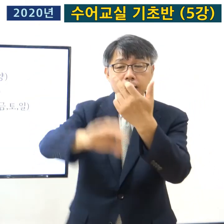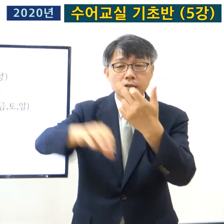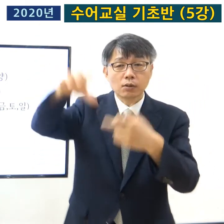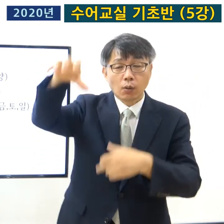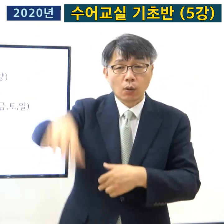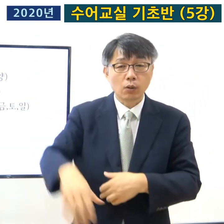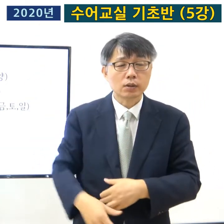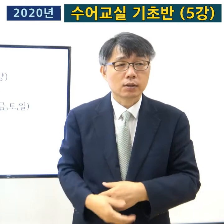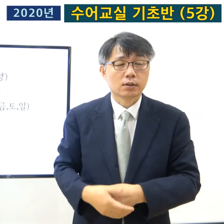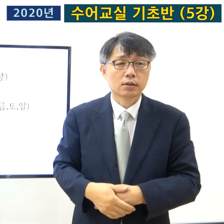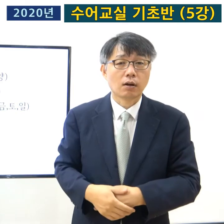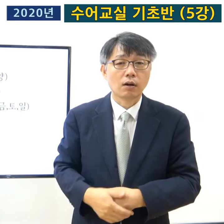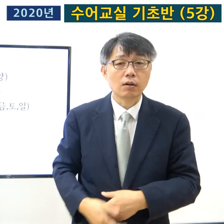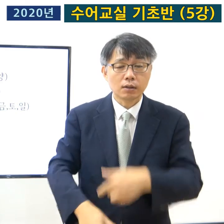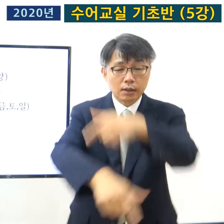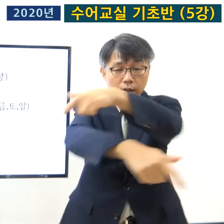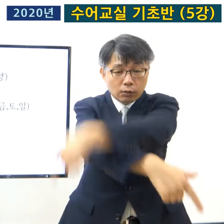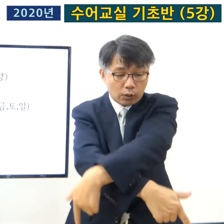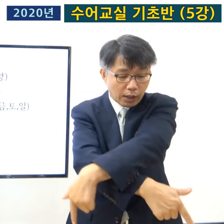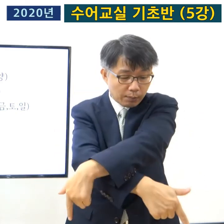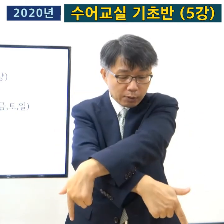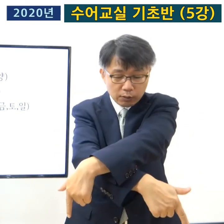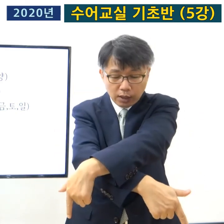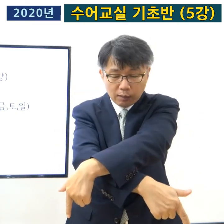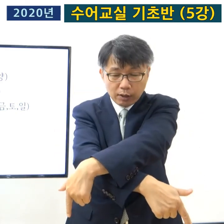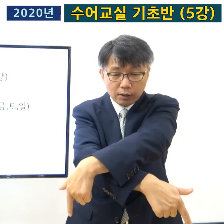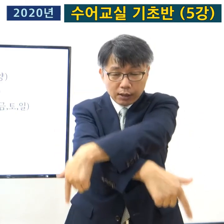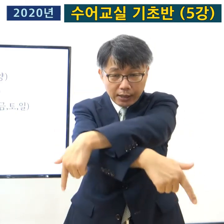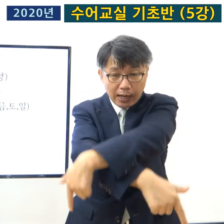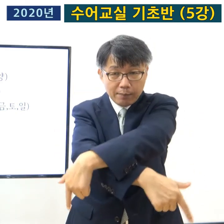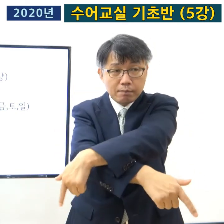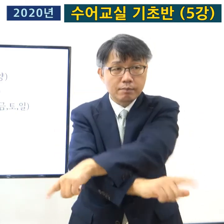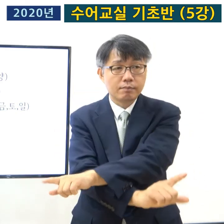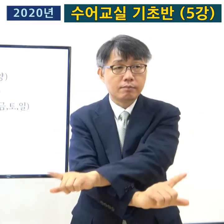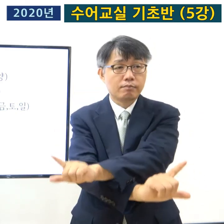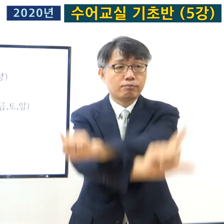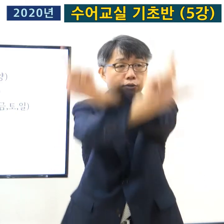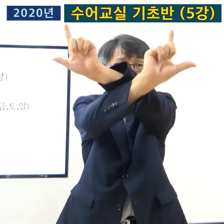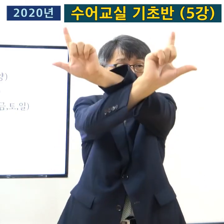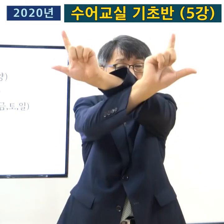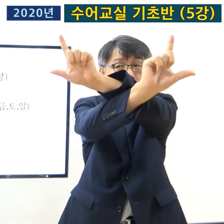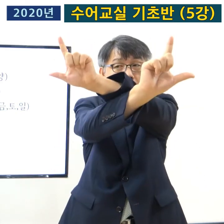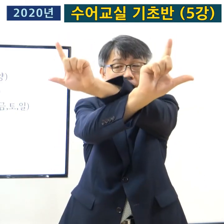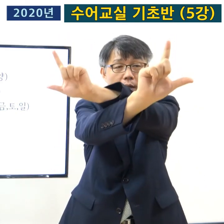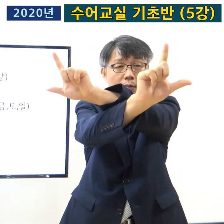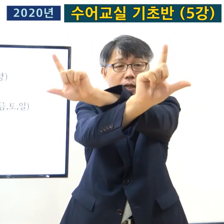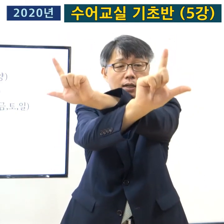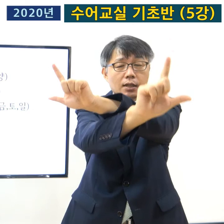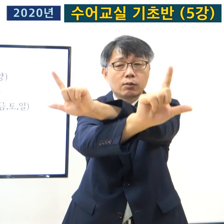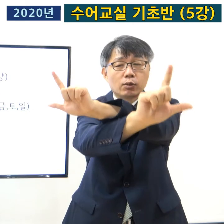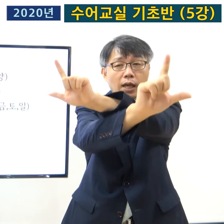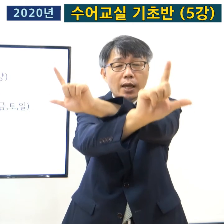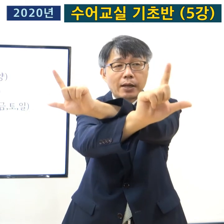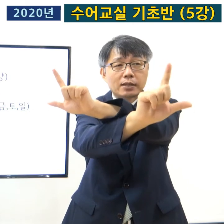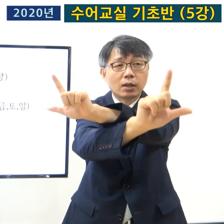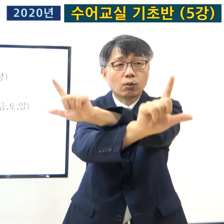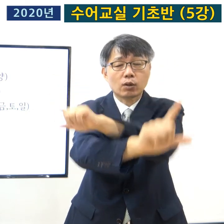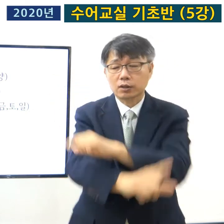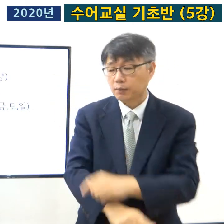지는 곳, 서, 이렇게 밑으로 내려가면 남, 북 이렇게 합니다. 우리 해 만들 때 그런 것처럼